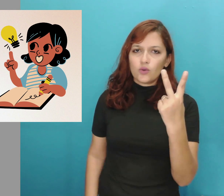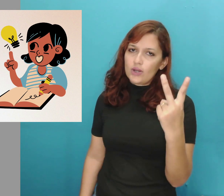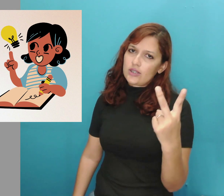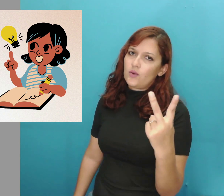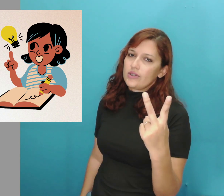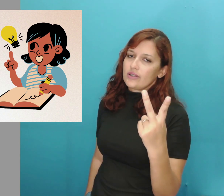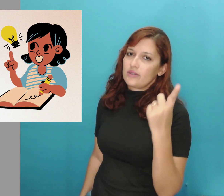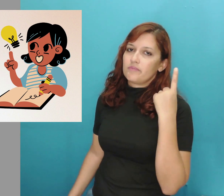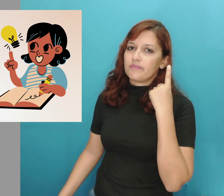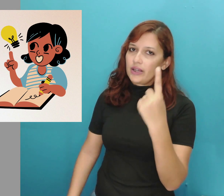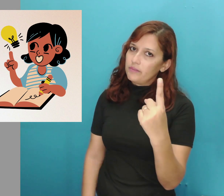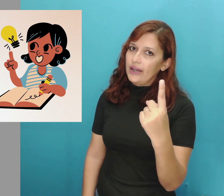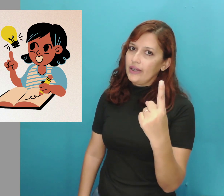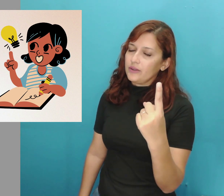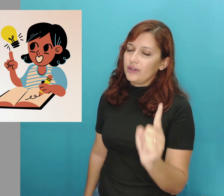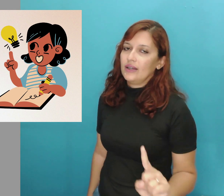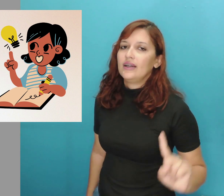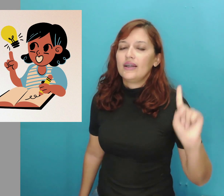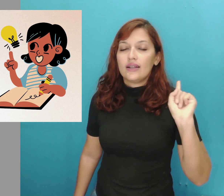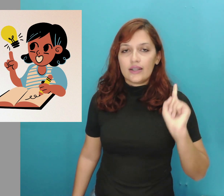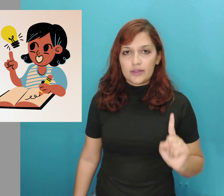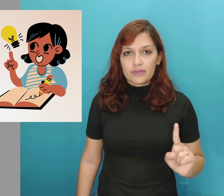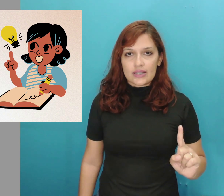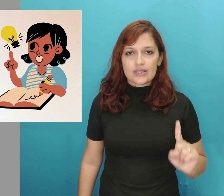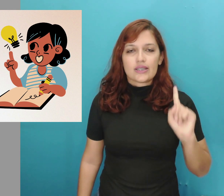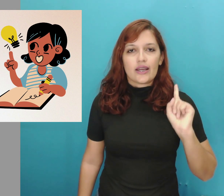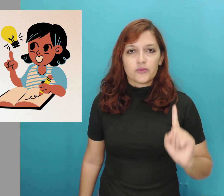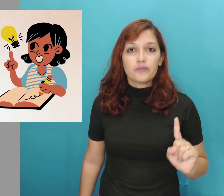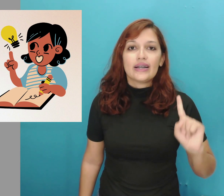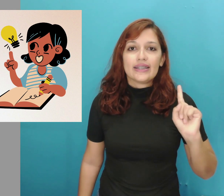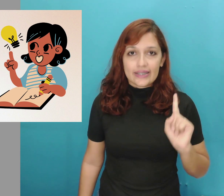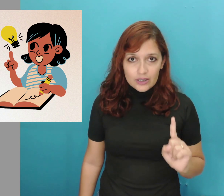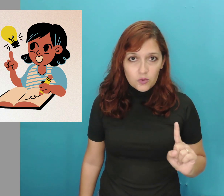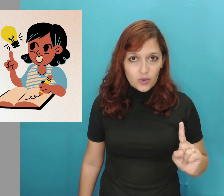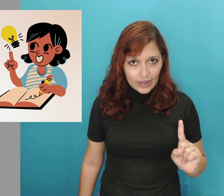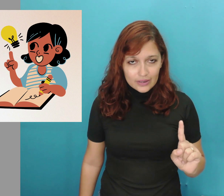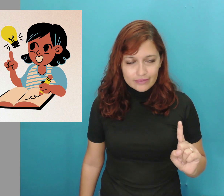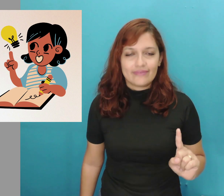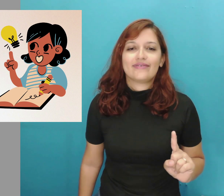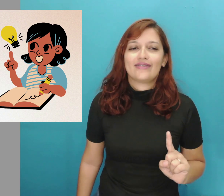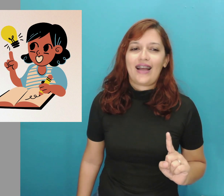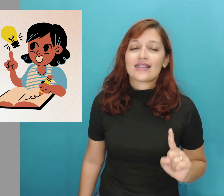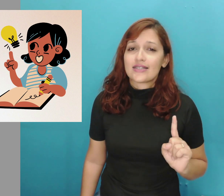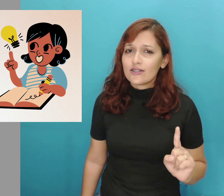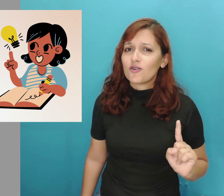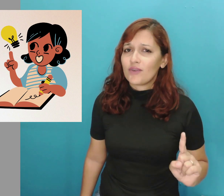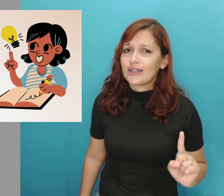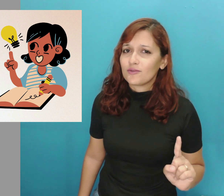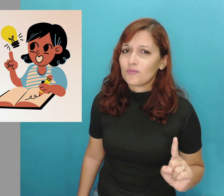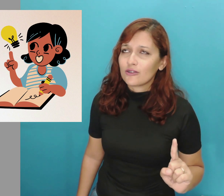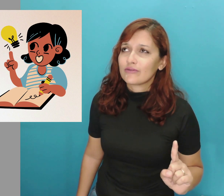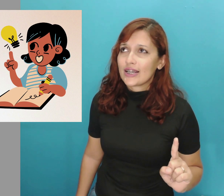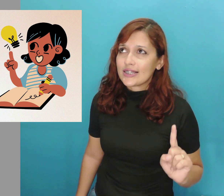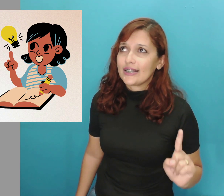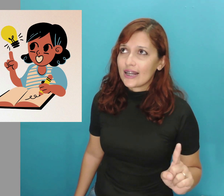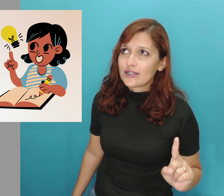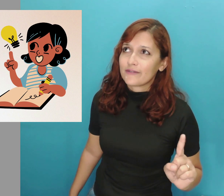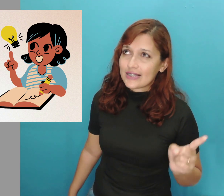duas coisas. Primeiro, Libras é uma língua, assim como a língua portuguesa, inglesa, francesa e